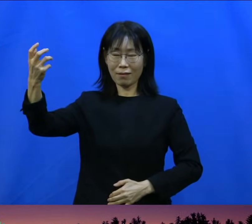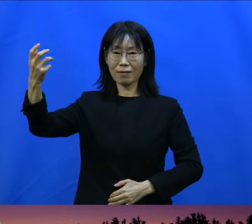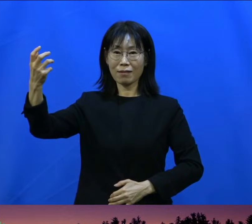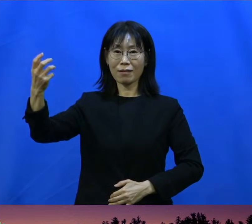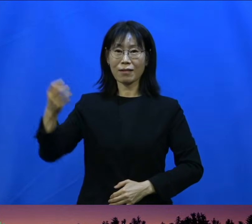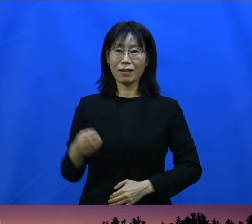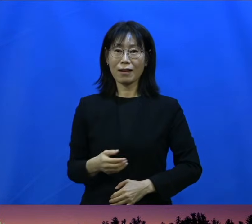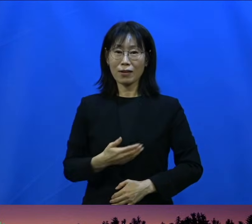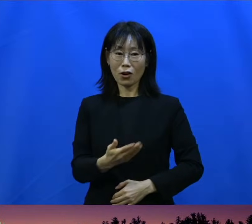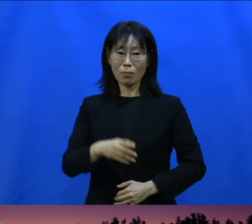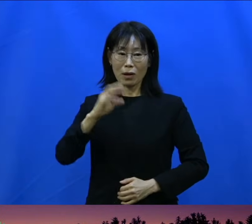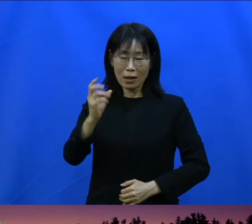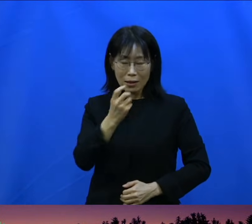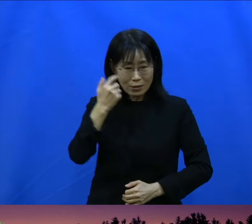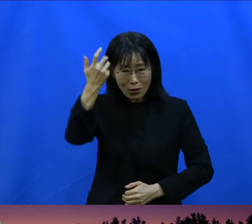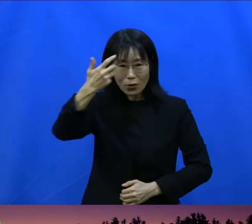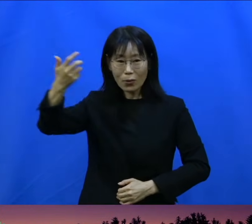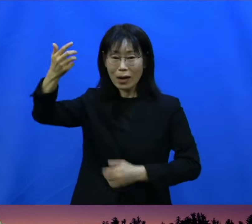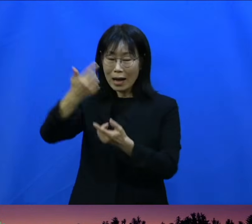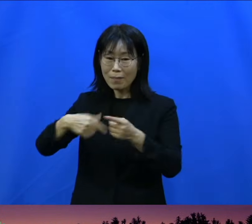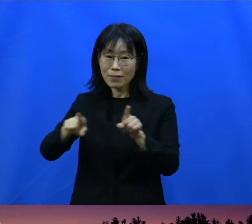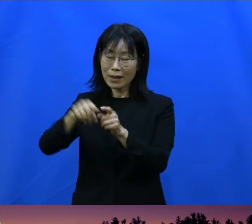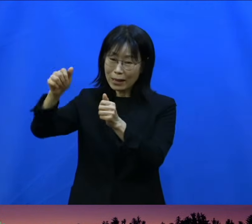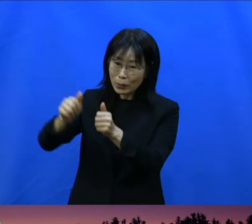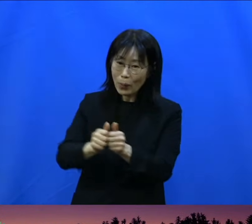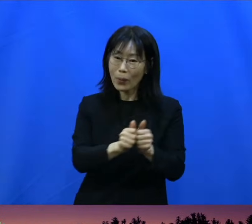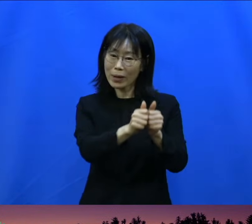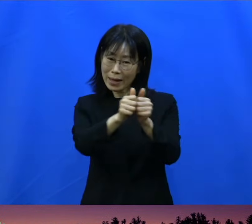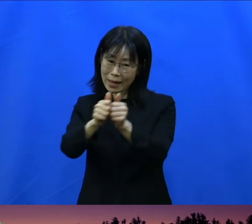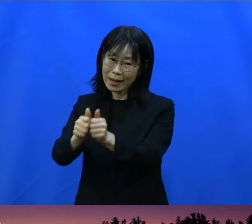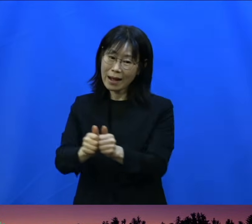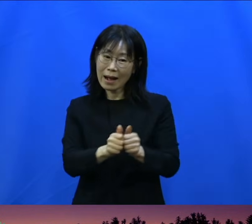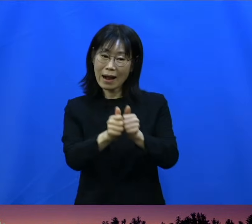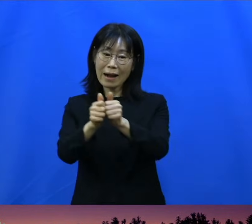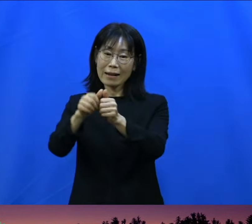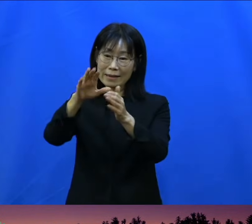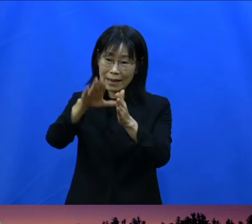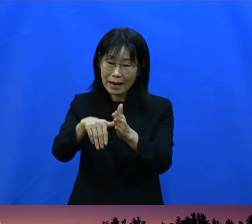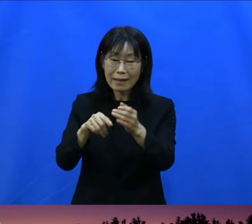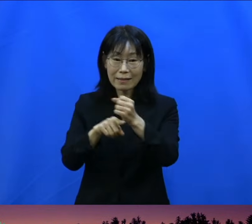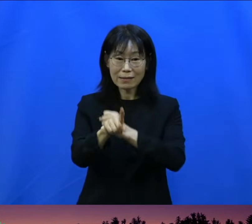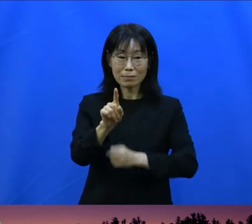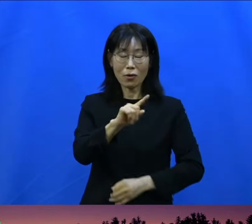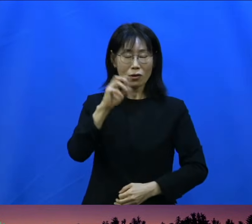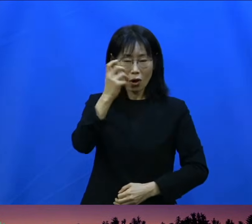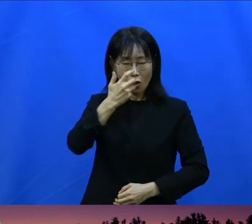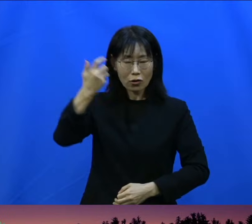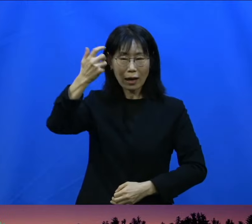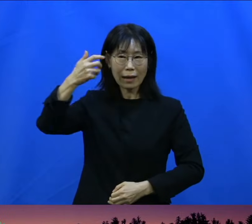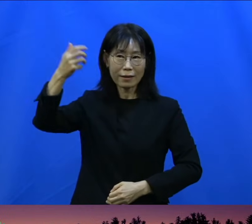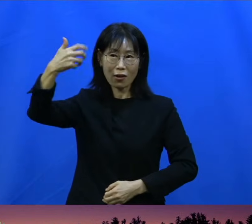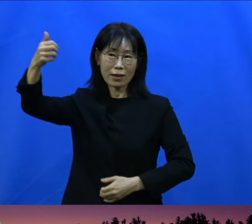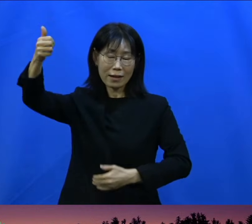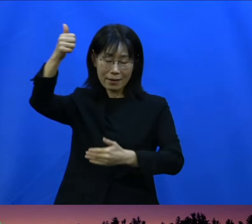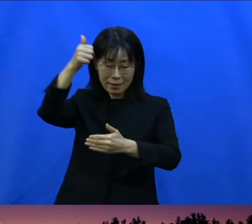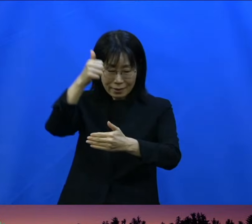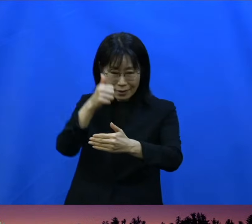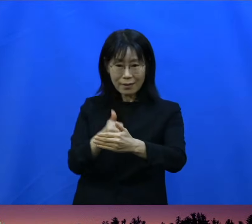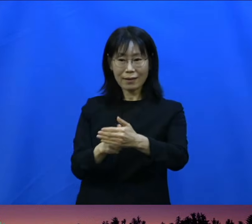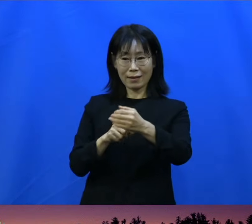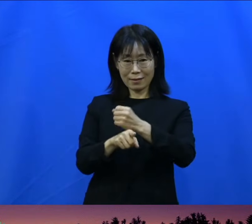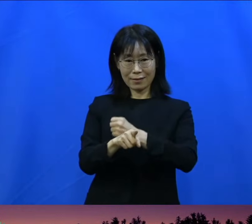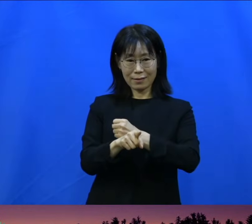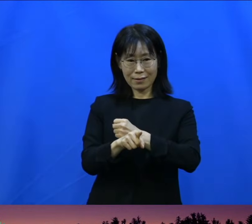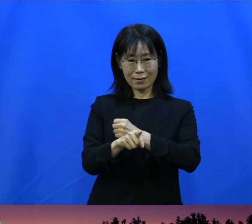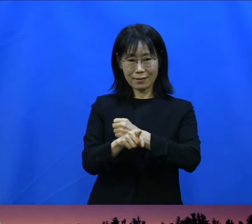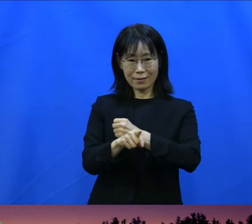오늘 우리가 성령과 함께 동행하는데 그 거룩한 영이 우리 안에 계시는데, 여러분, 우리가 나쁜